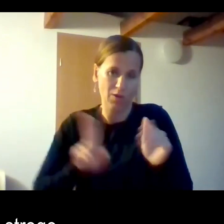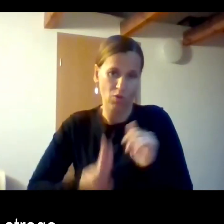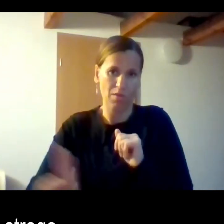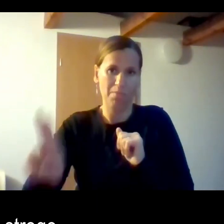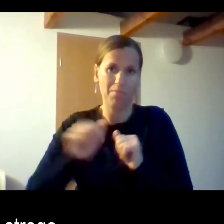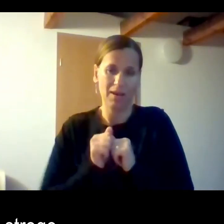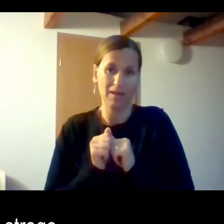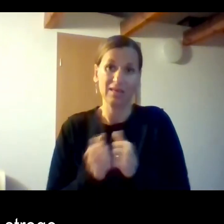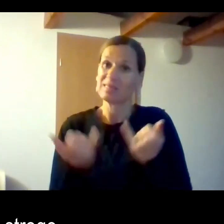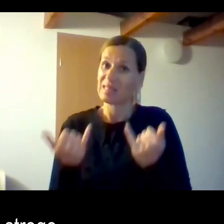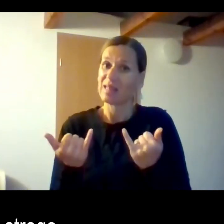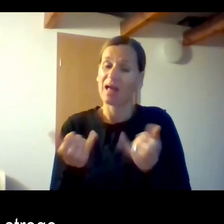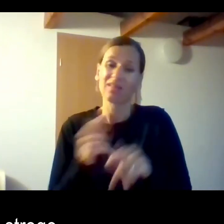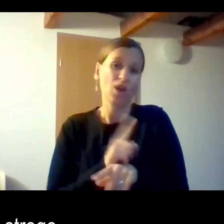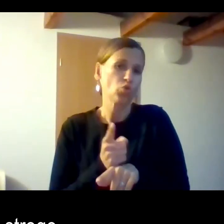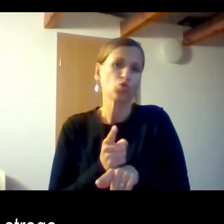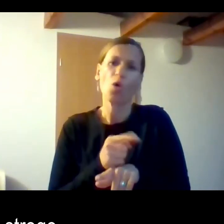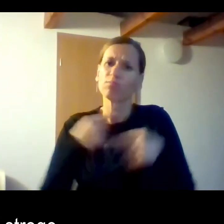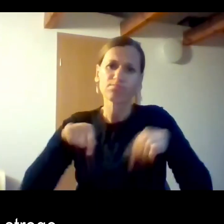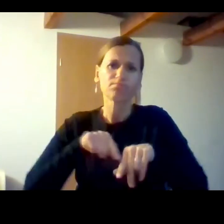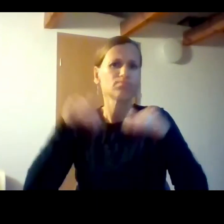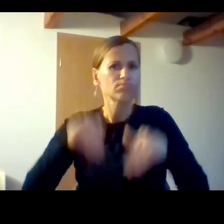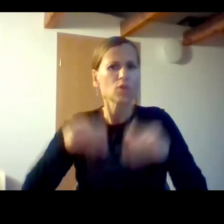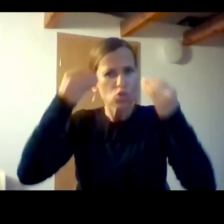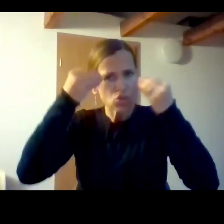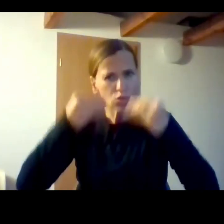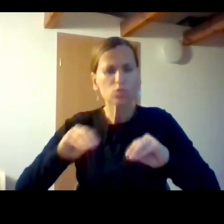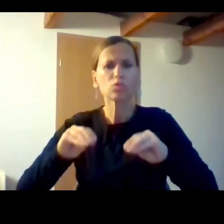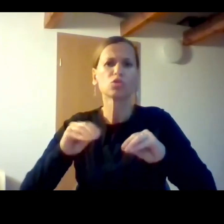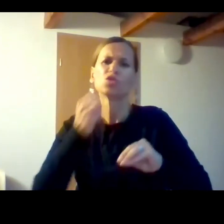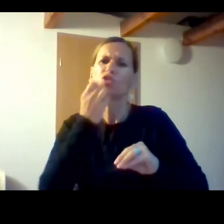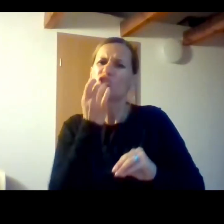Trenutno pa se vsi strogo držimo vseh ukrepov, ki jih poda vlada.